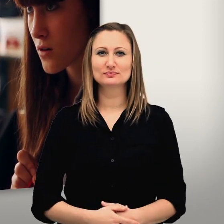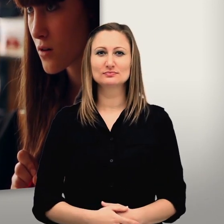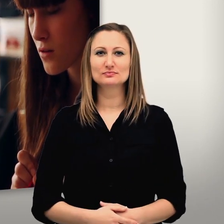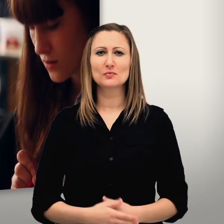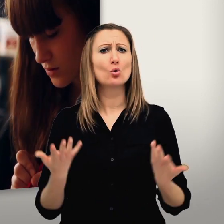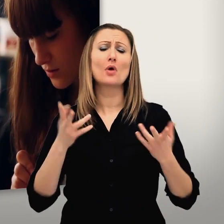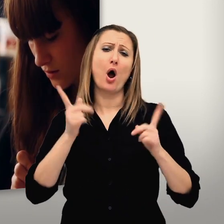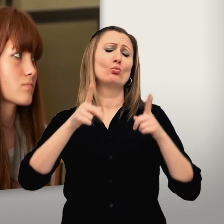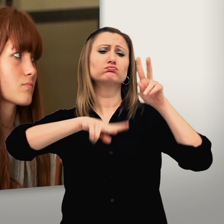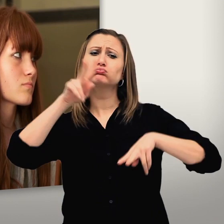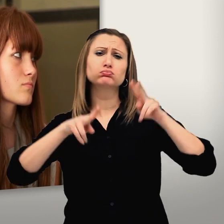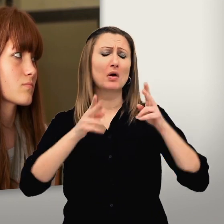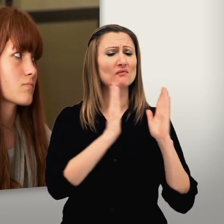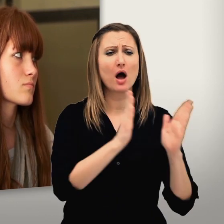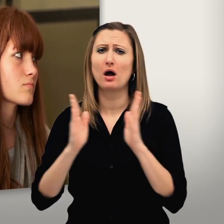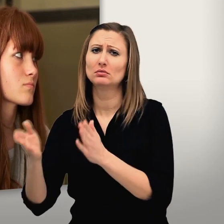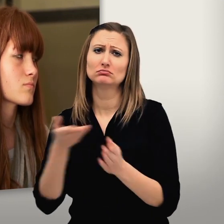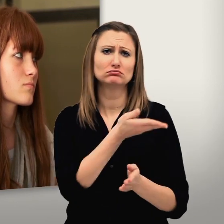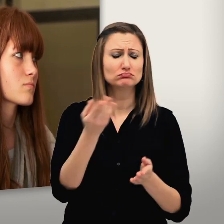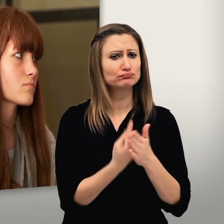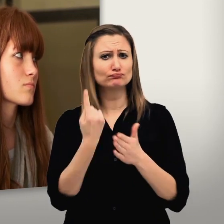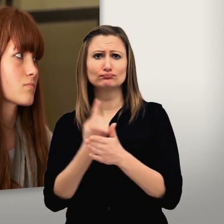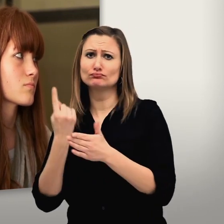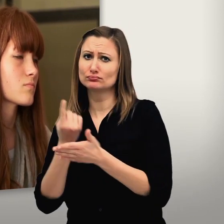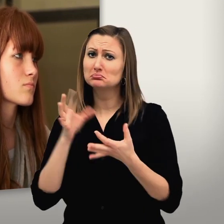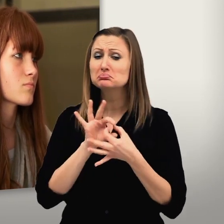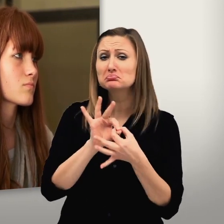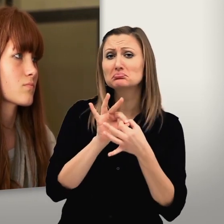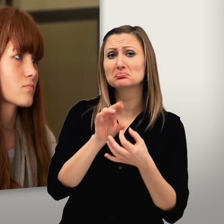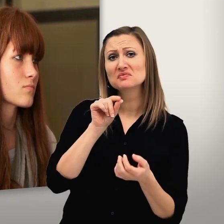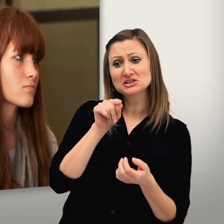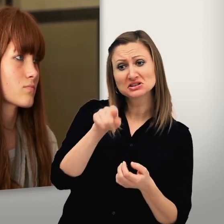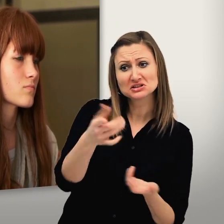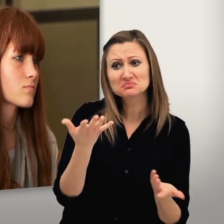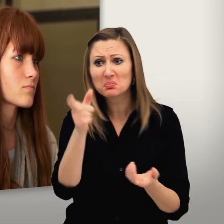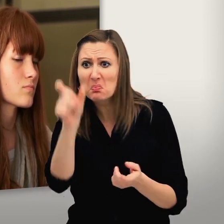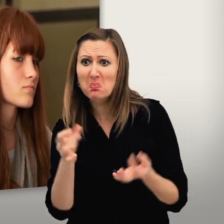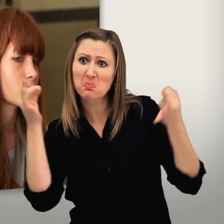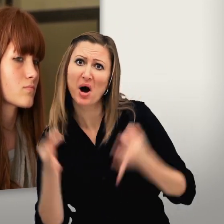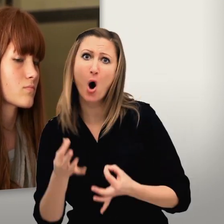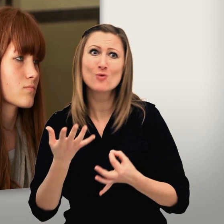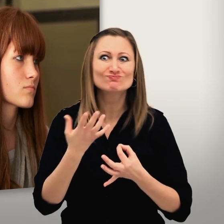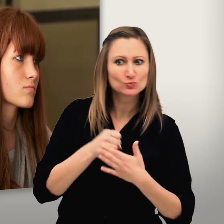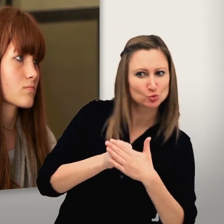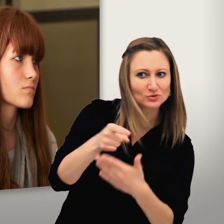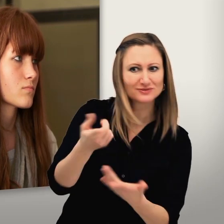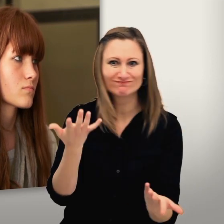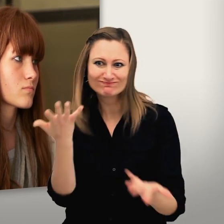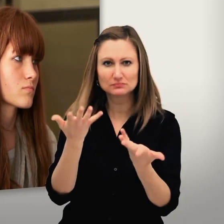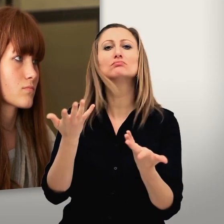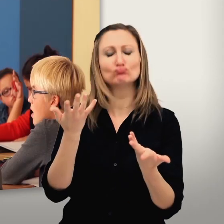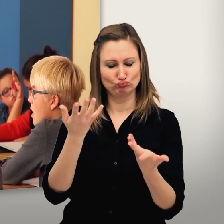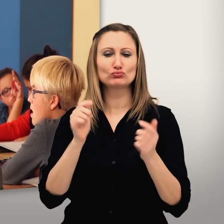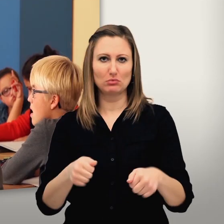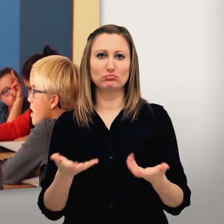rankommt, die überhaupt zum Arbeiten bekommt. Wir machen eigentlich in allen Fächern immer irgendwas, je nachdem wer halt in welchen Fächern Hilfe braucht und